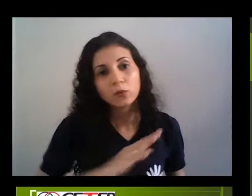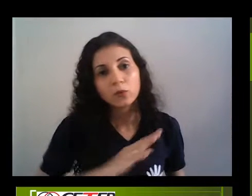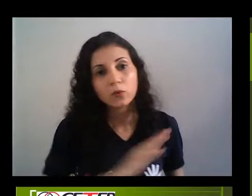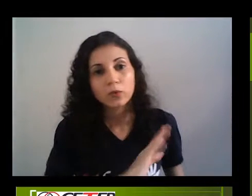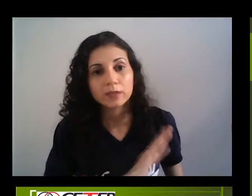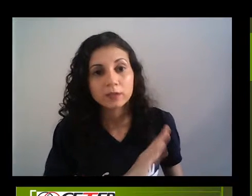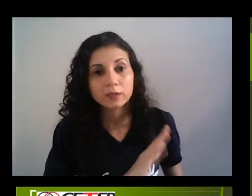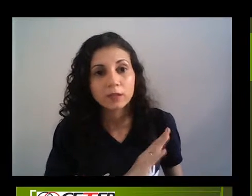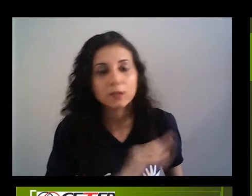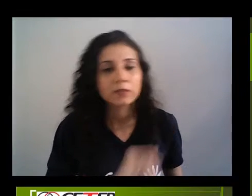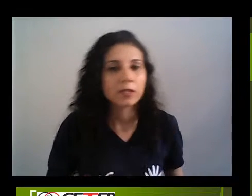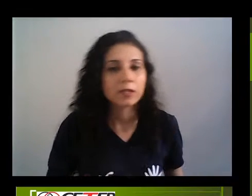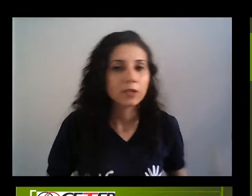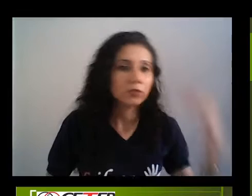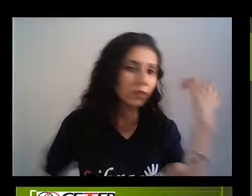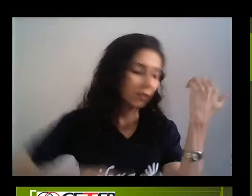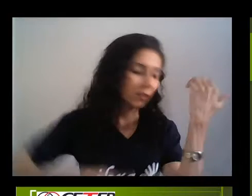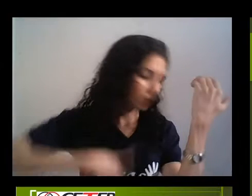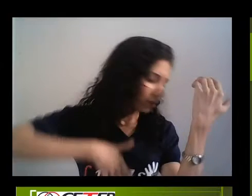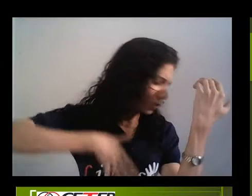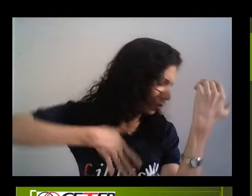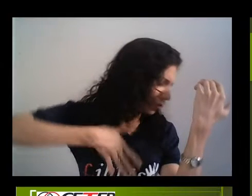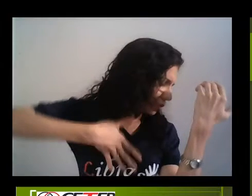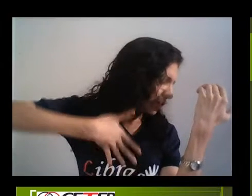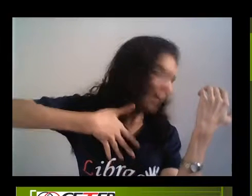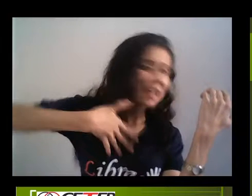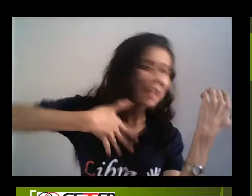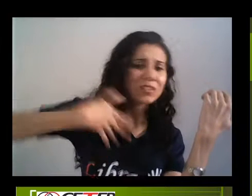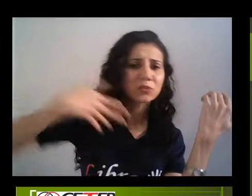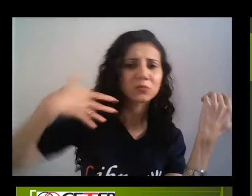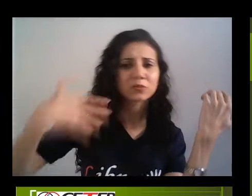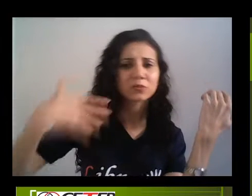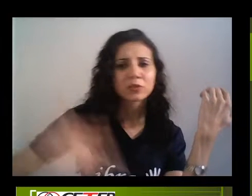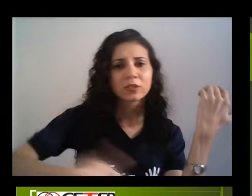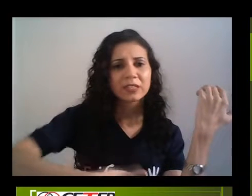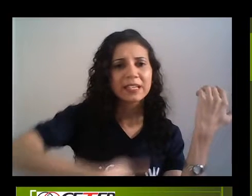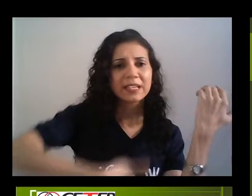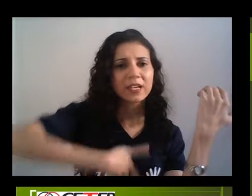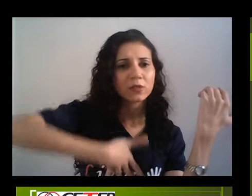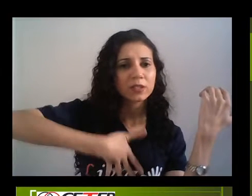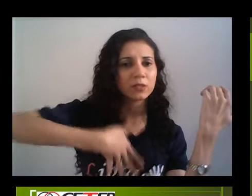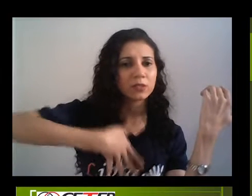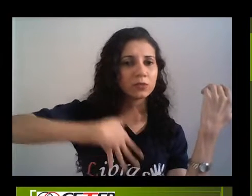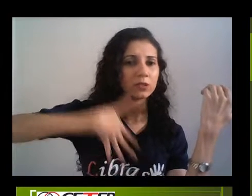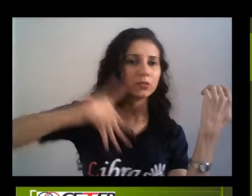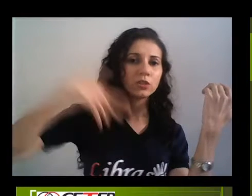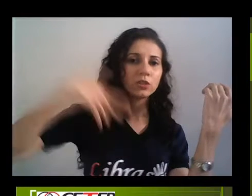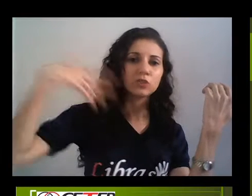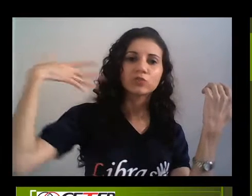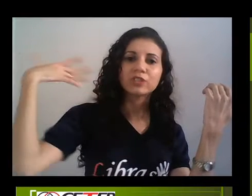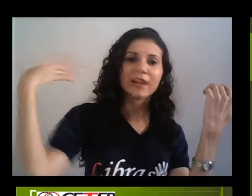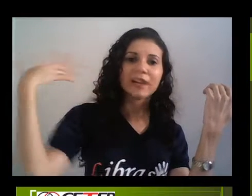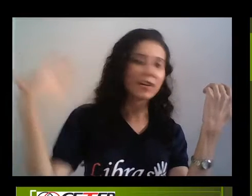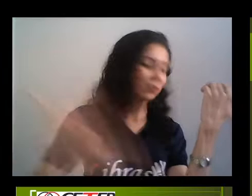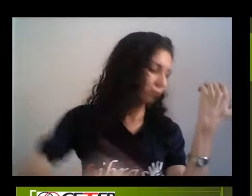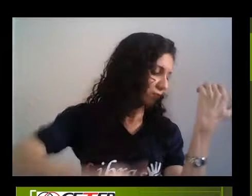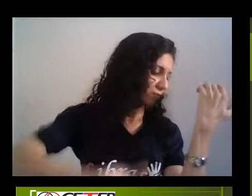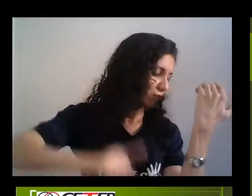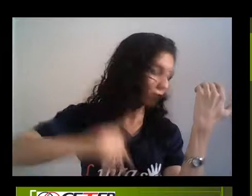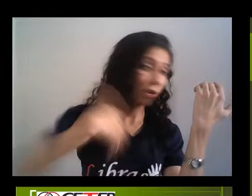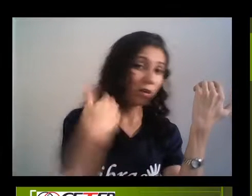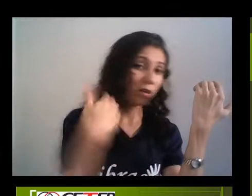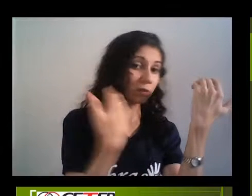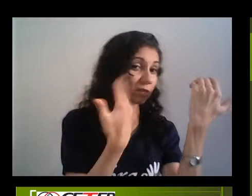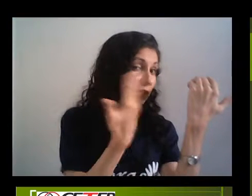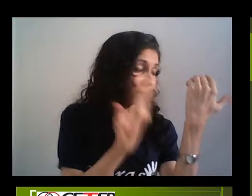meu coração, tarará. Eu vou fazer que eu tô lisonjeado, né? Ó, que aqui é o sinal de lisonjeado. Então